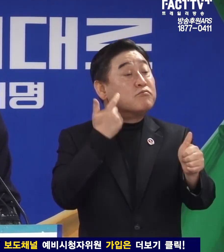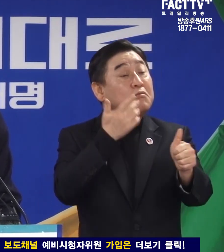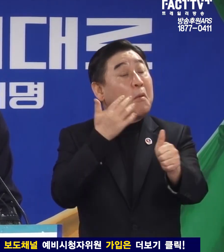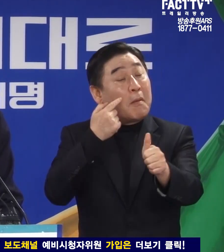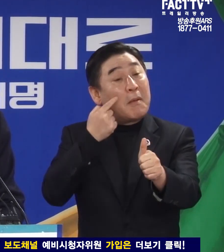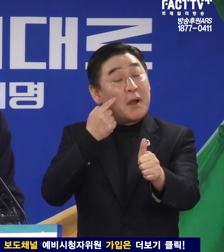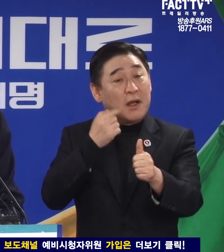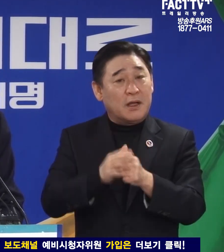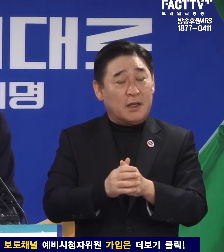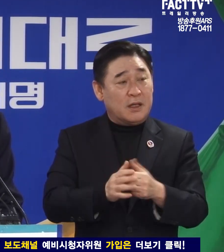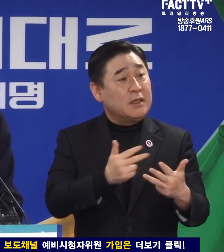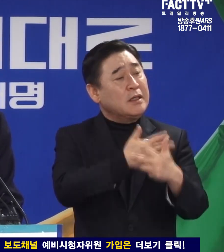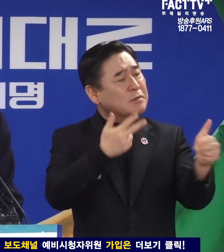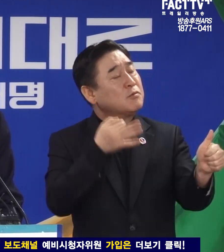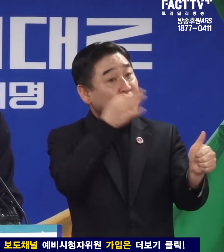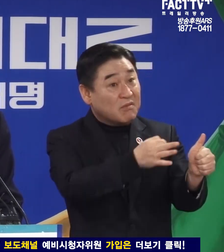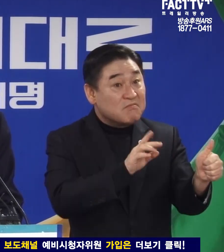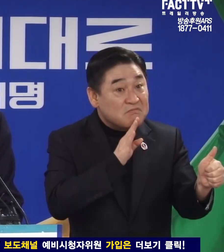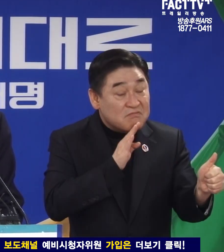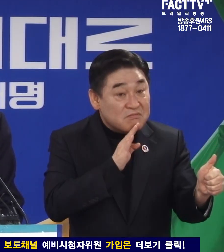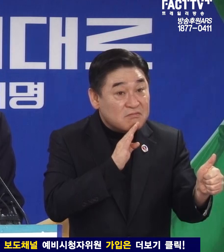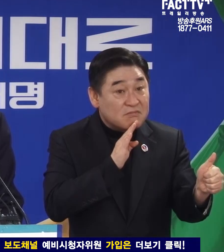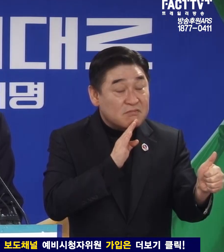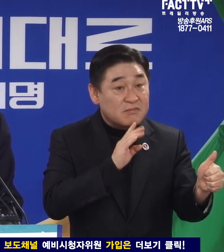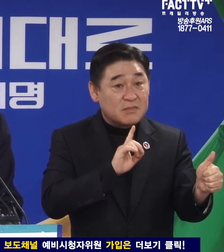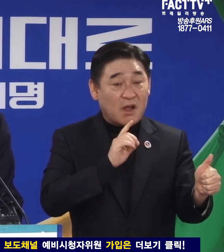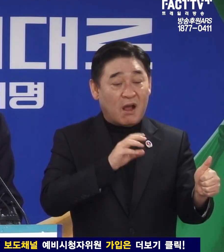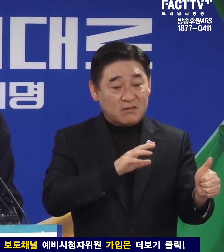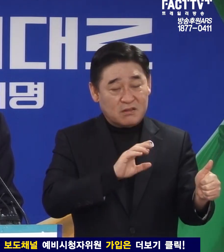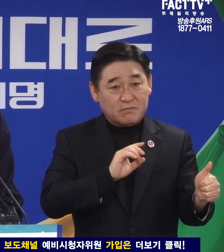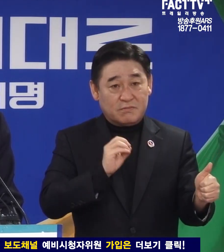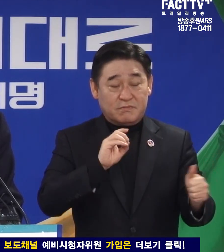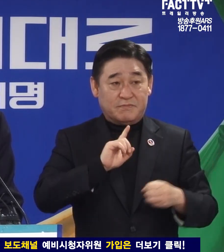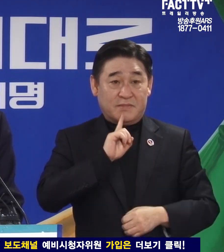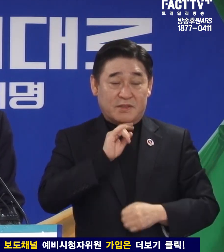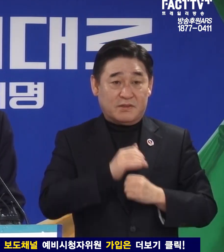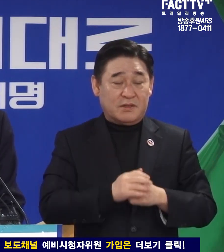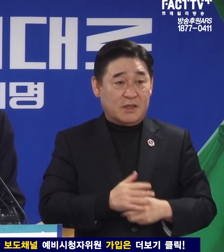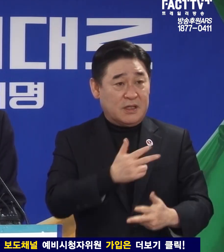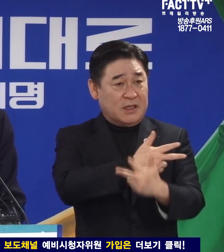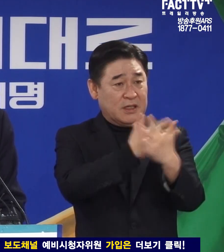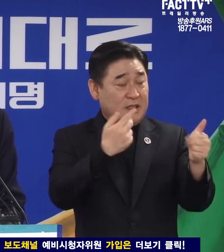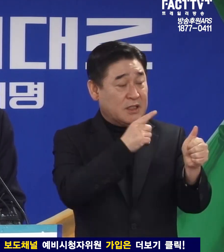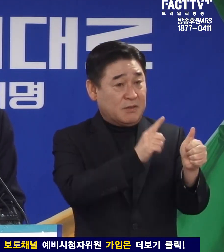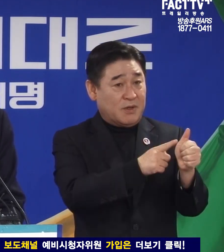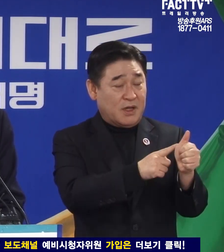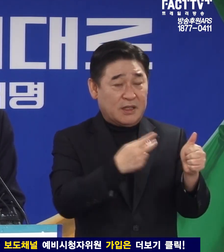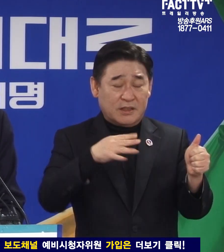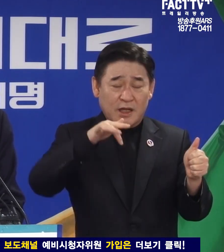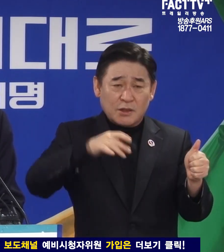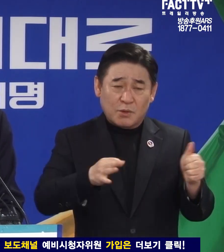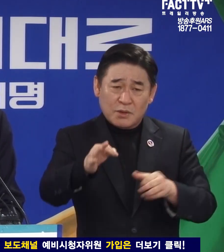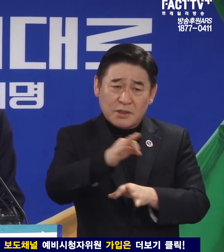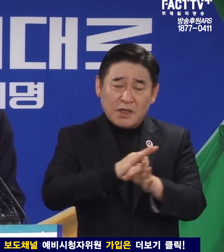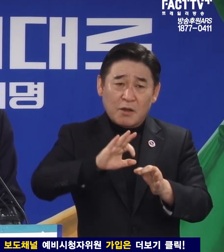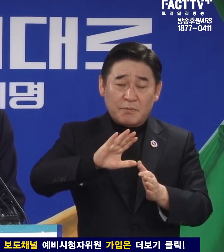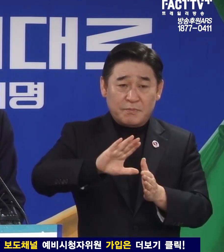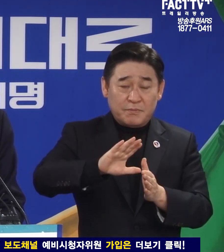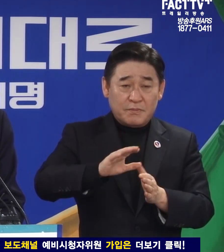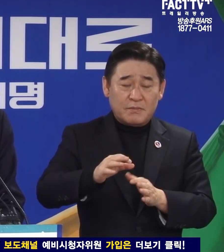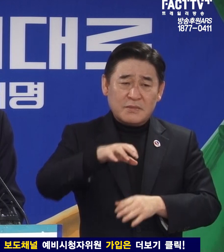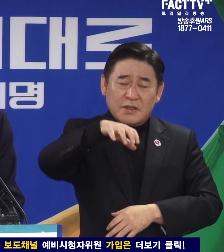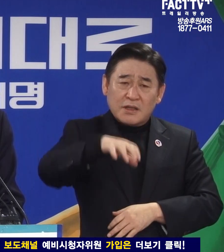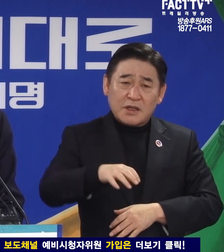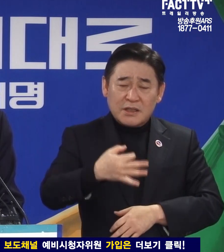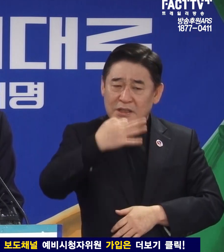사람들한테. 이재명한테 돈을 줬어? 라고 항변을 합니다. 이재명 후보가 대장동 사업에서